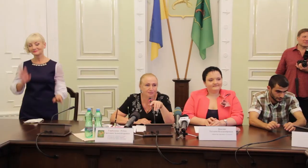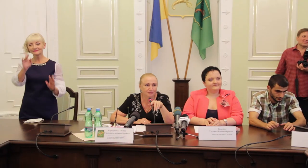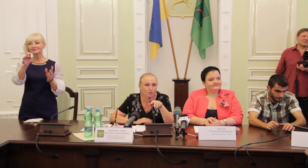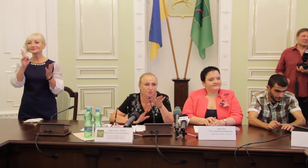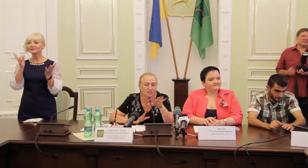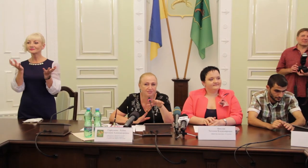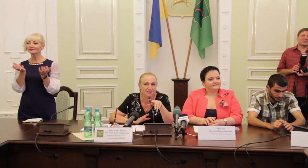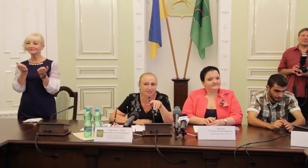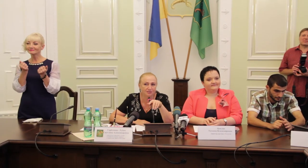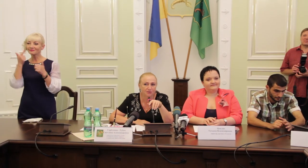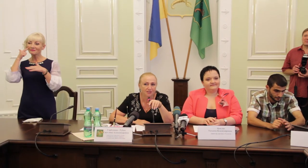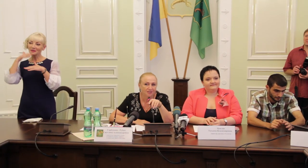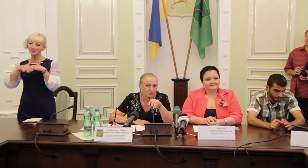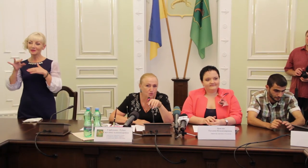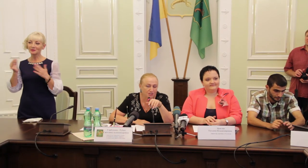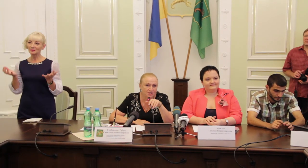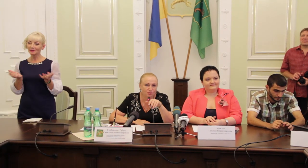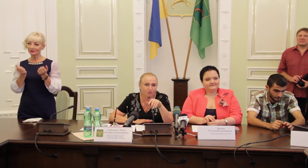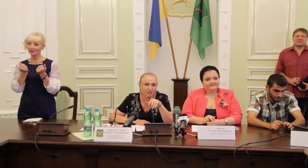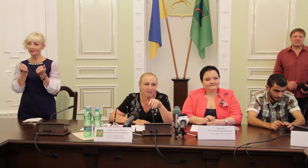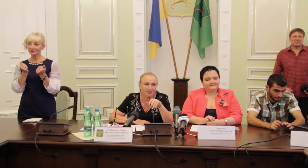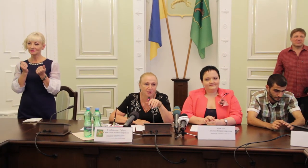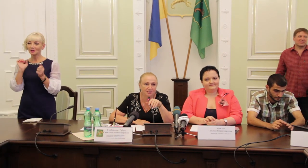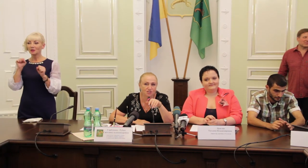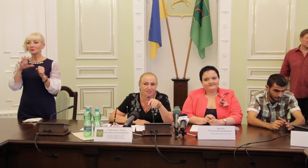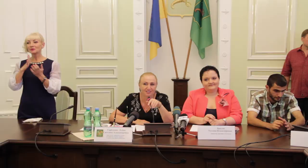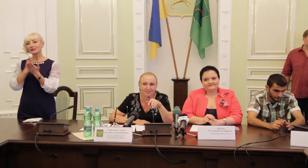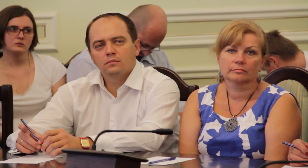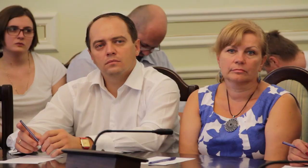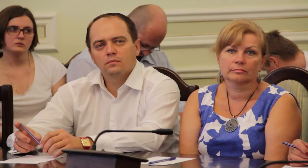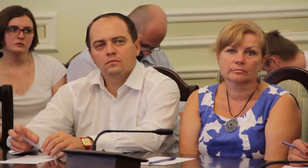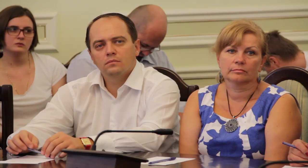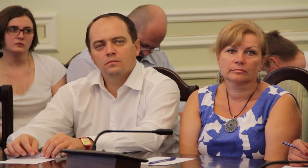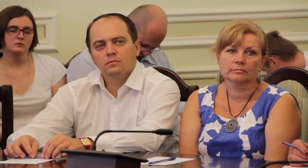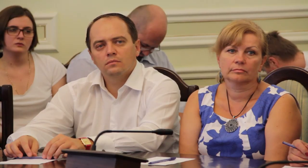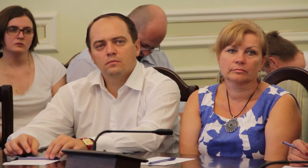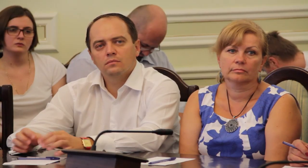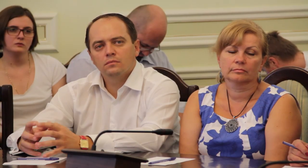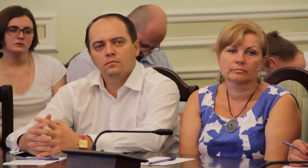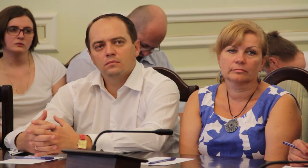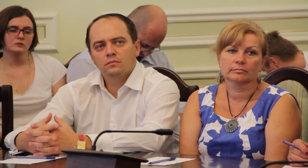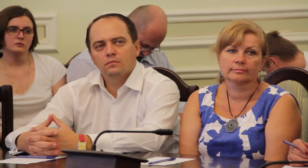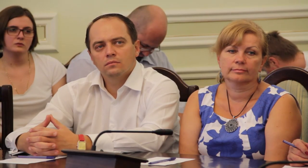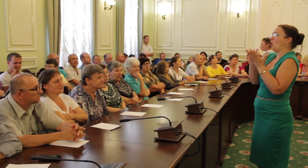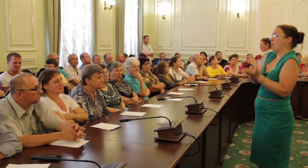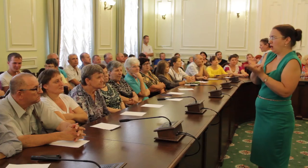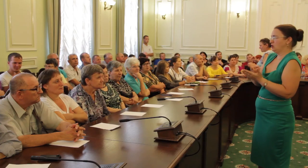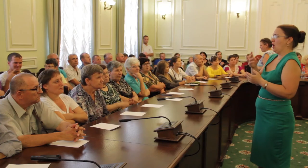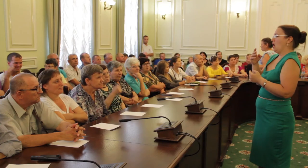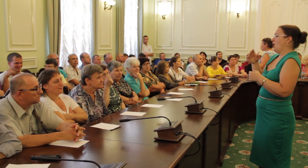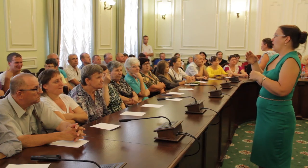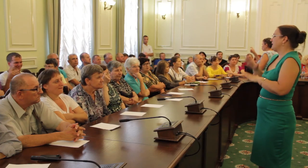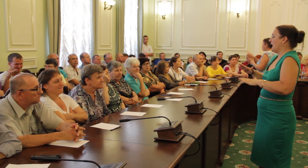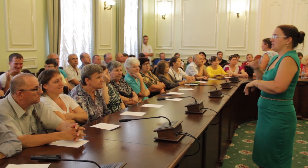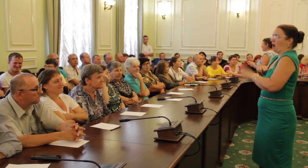один раз на тиждень будуть проводити прийом із перекладачем, який володіє мовою жестів. Людям із вадами слуху це значно спростить оформлення субсидій